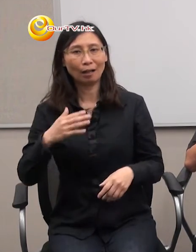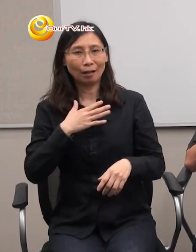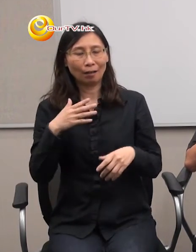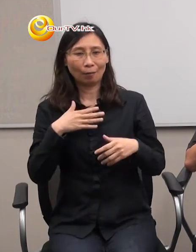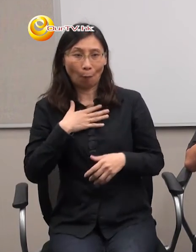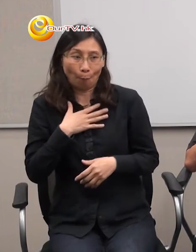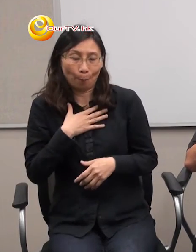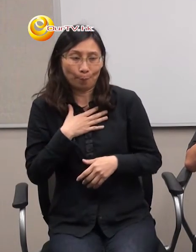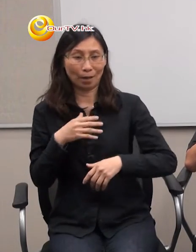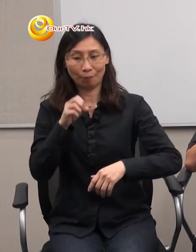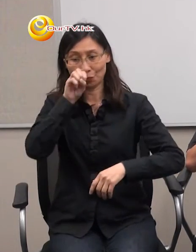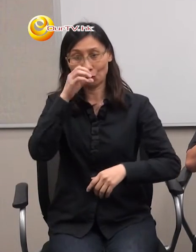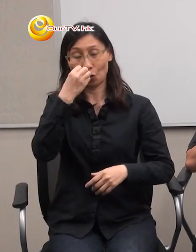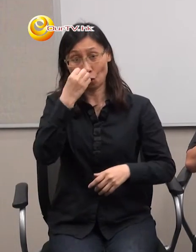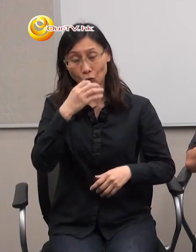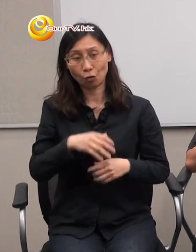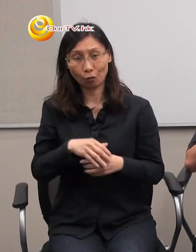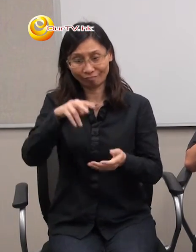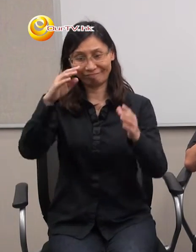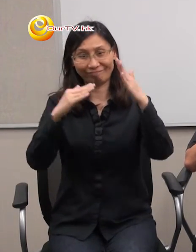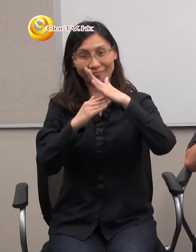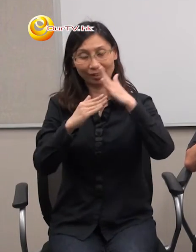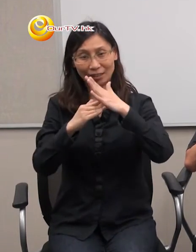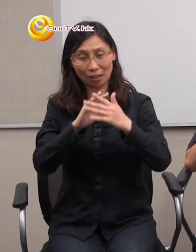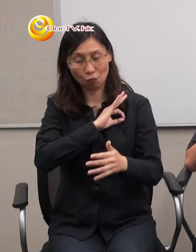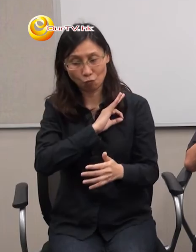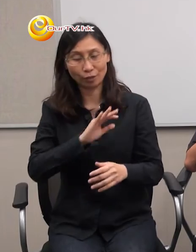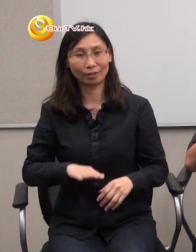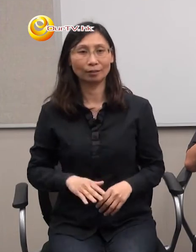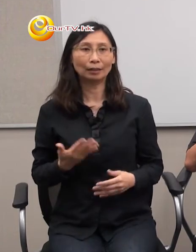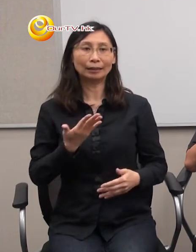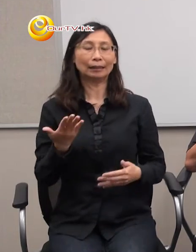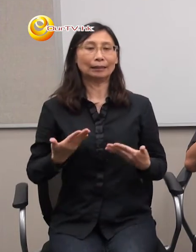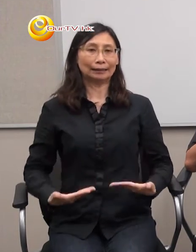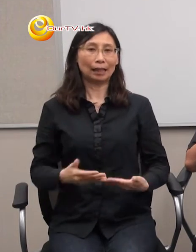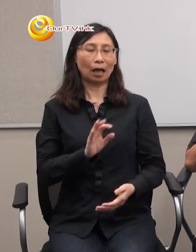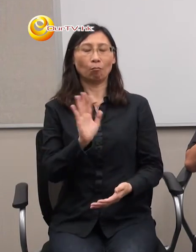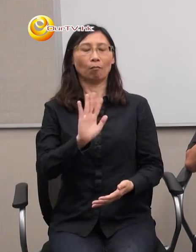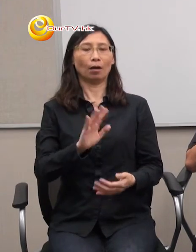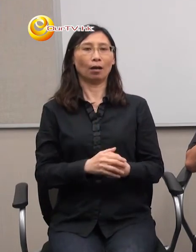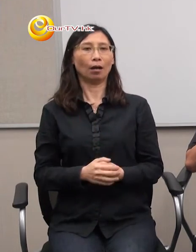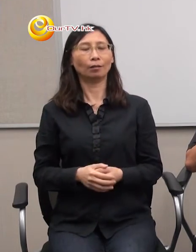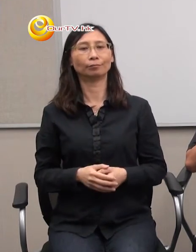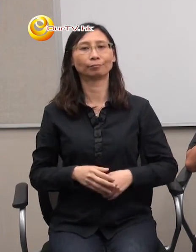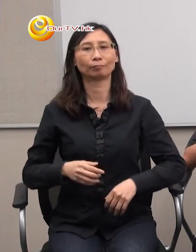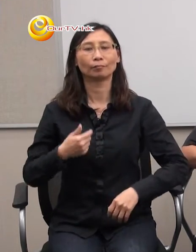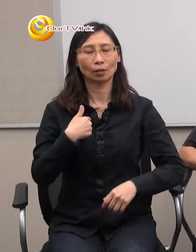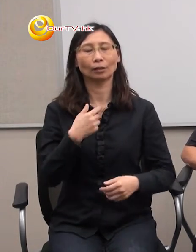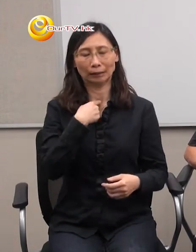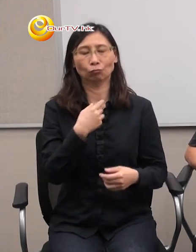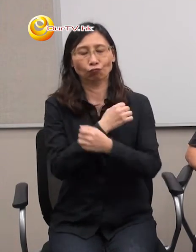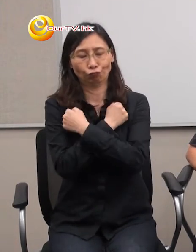香港立法會停會㗎，佢自己上去啫，跑幾場一回事。而家唔係啊，停咗會啊！我哋而家 要休息啊嘛， 休